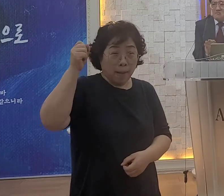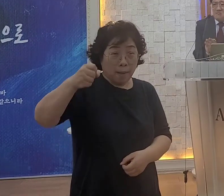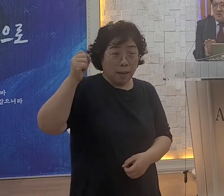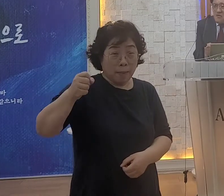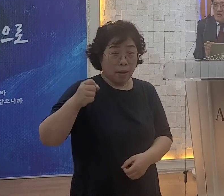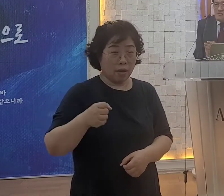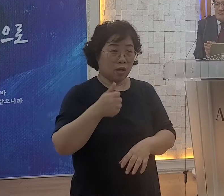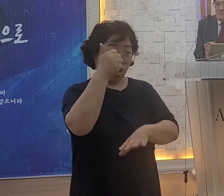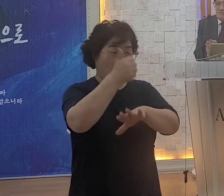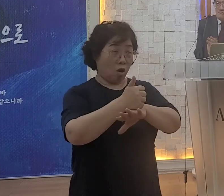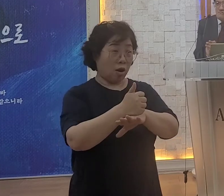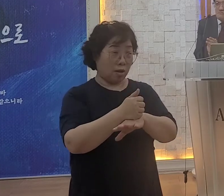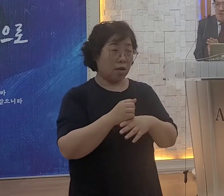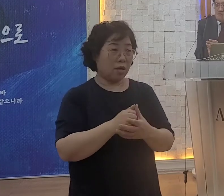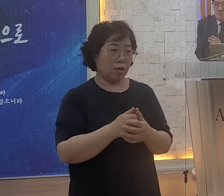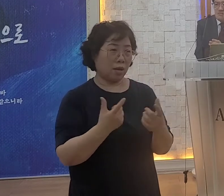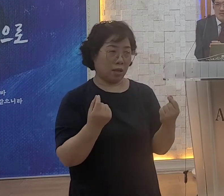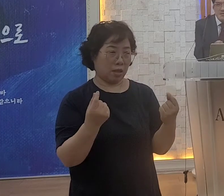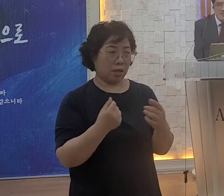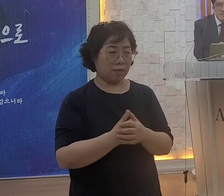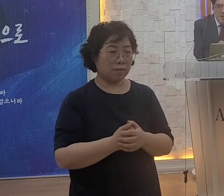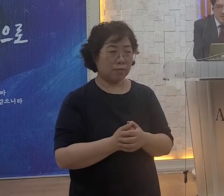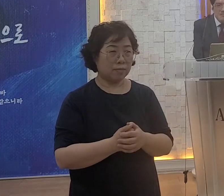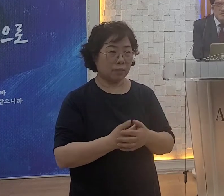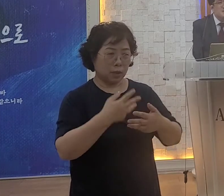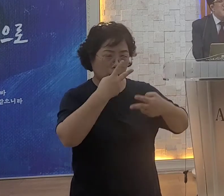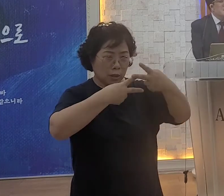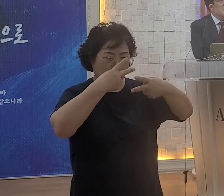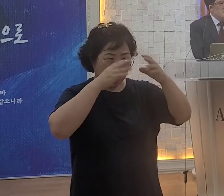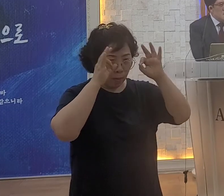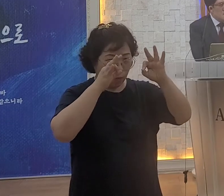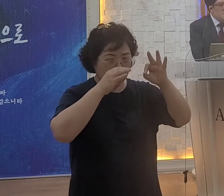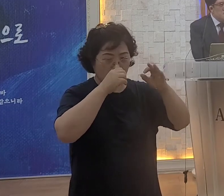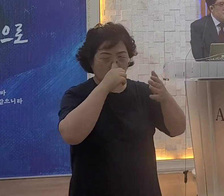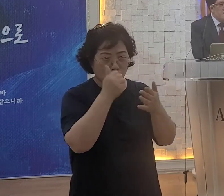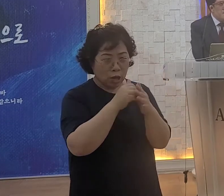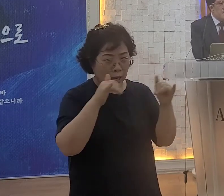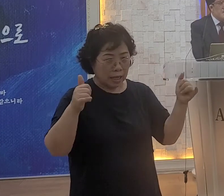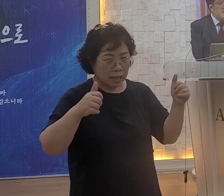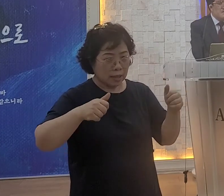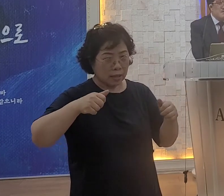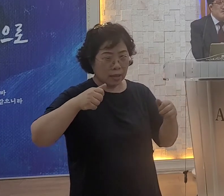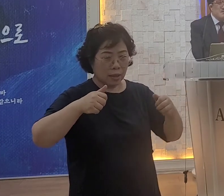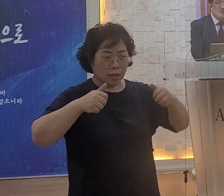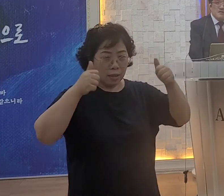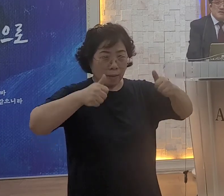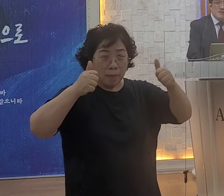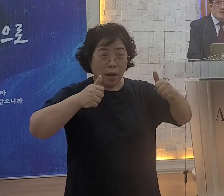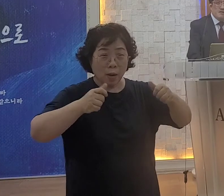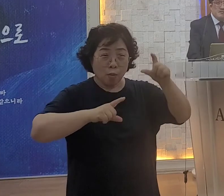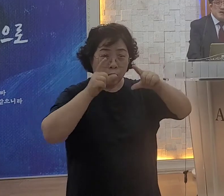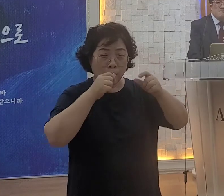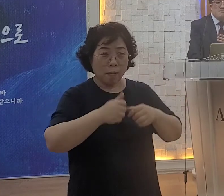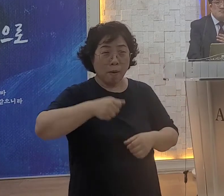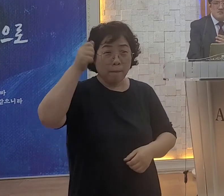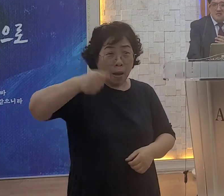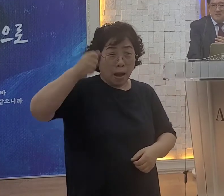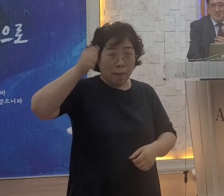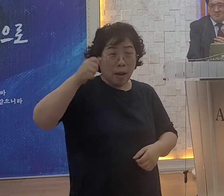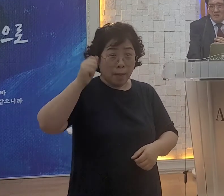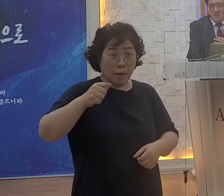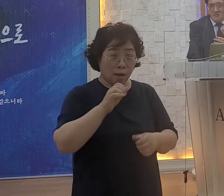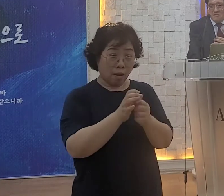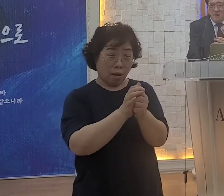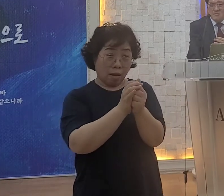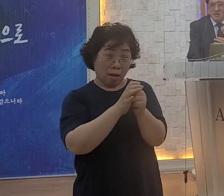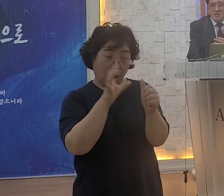영화 또는 뭐 드라마 이런 데 보면 요즘 죄수들 그런 판결들 이런 거 많이 나오잖아요. 근데 자유의 몸이